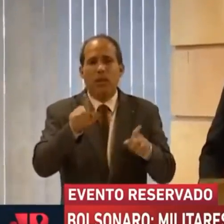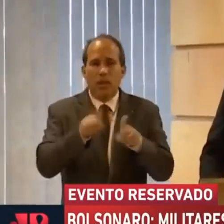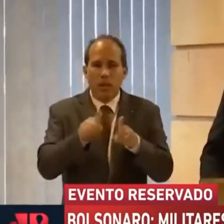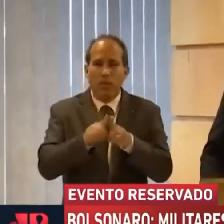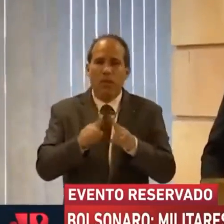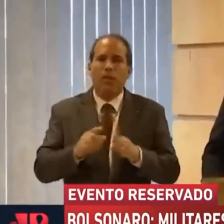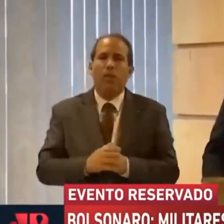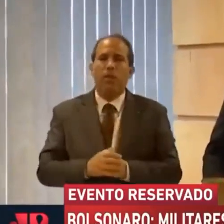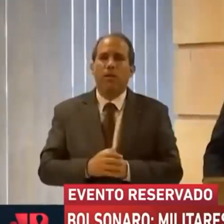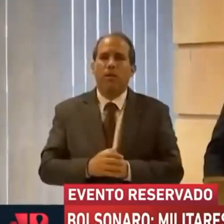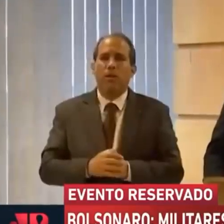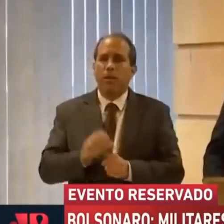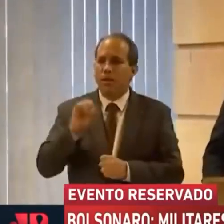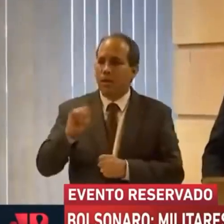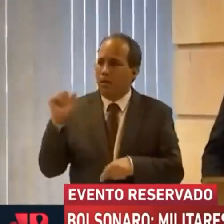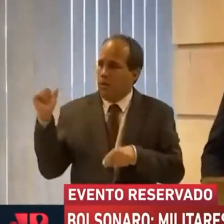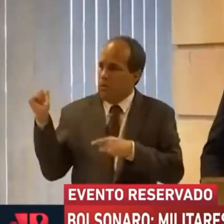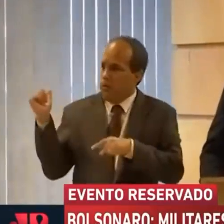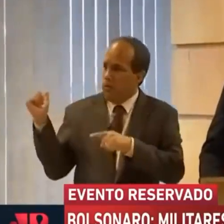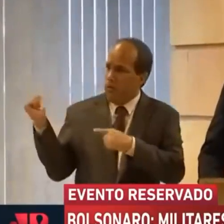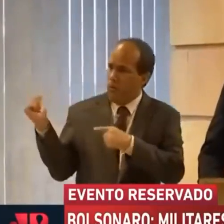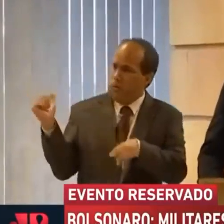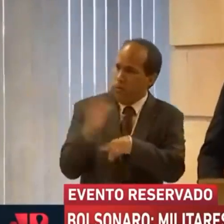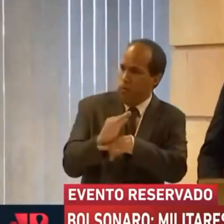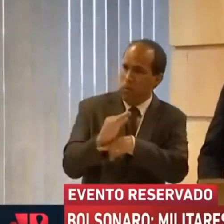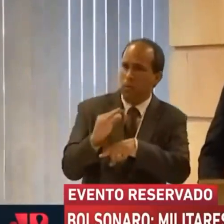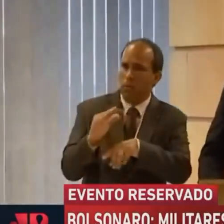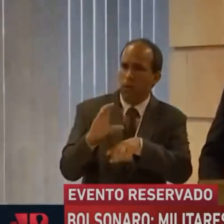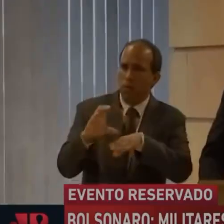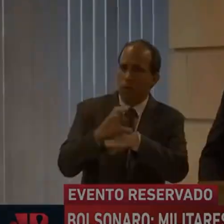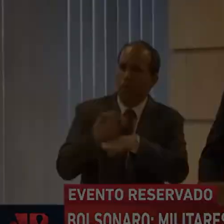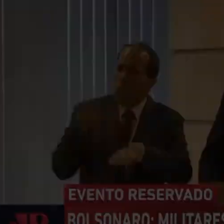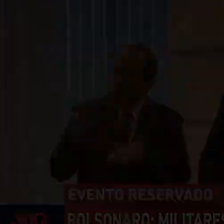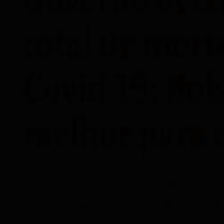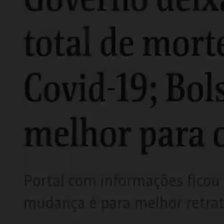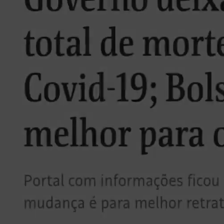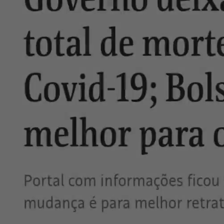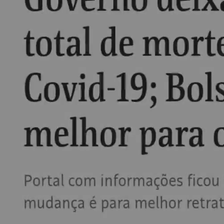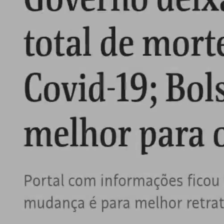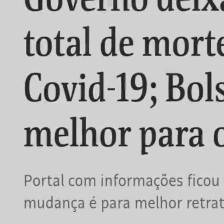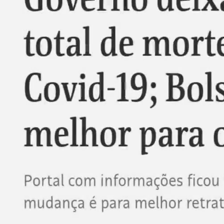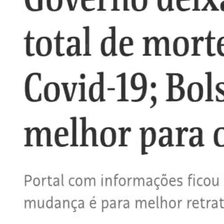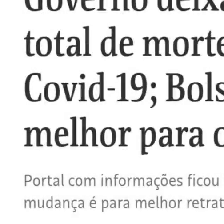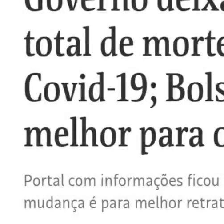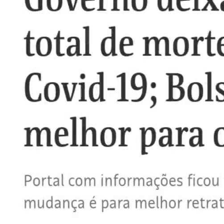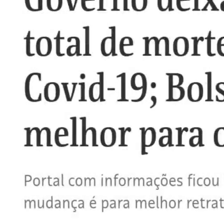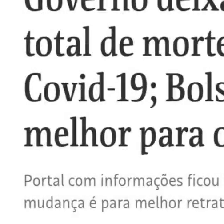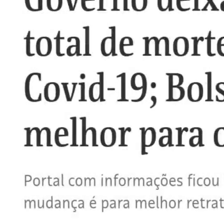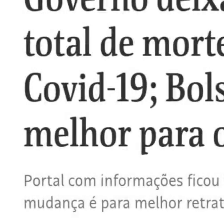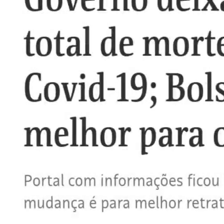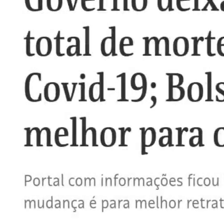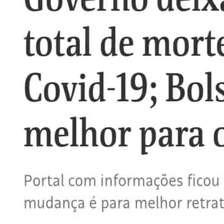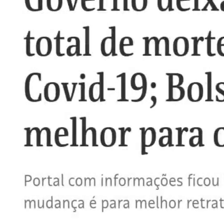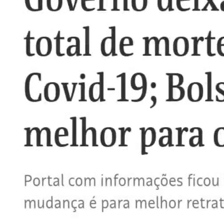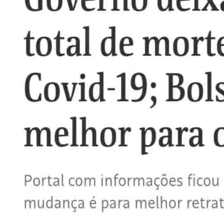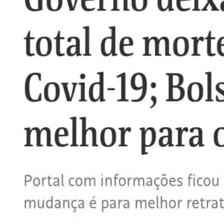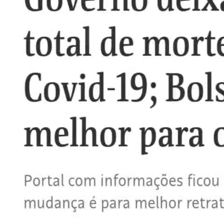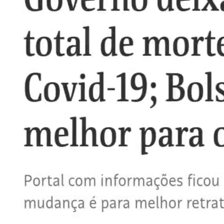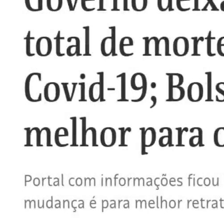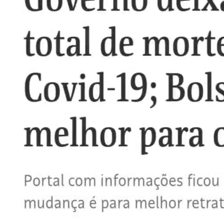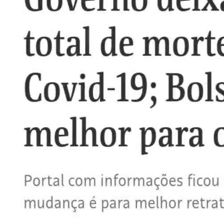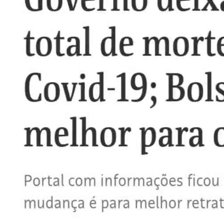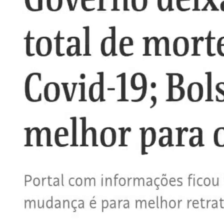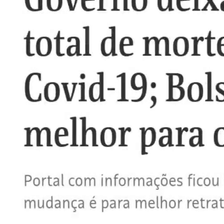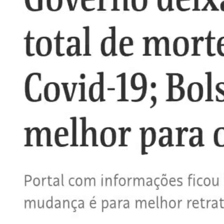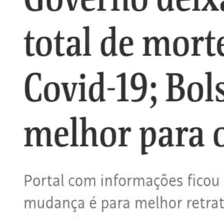fazer com que quem esteja fora delas venha para dentro desse campo. É tudo ao contrário, né? Tudo que ele fala tá ao contrário. Então,